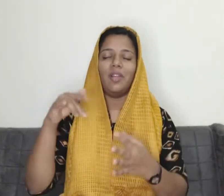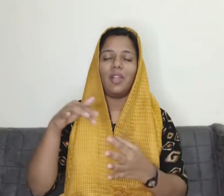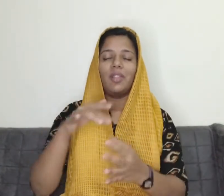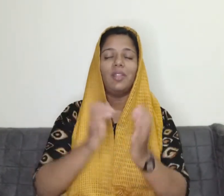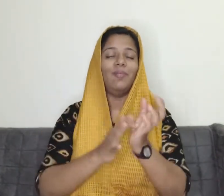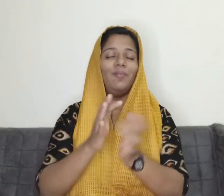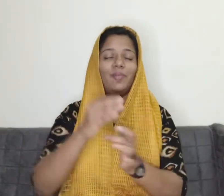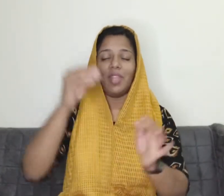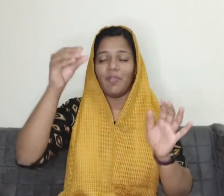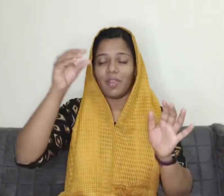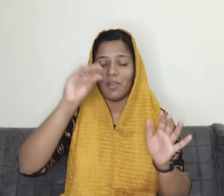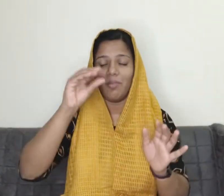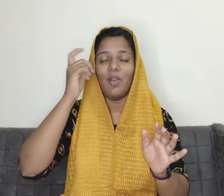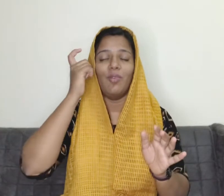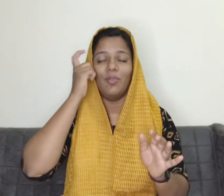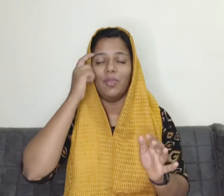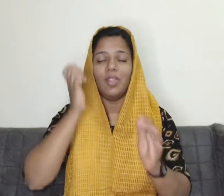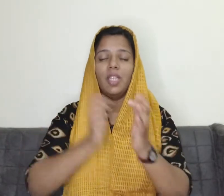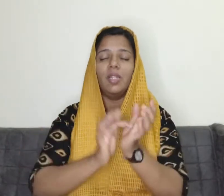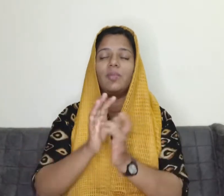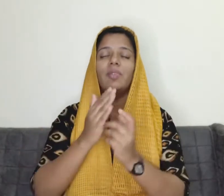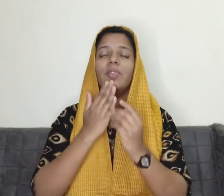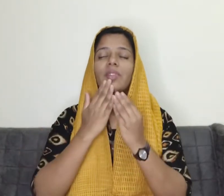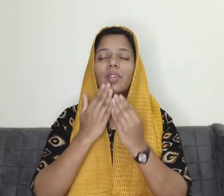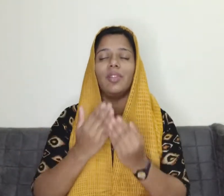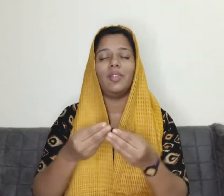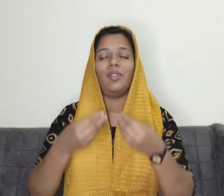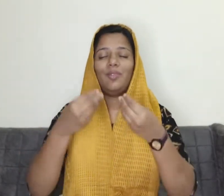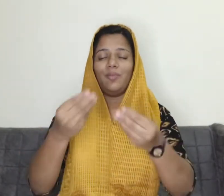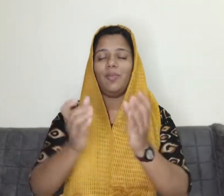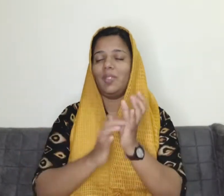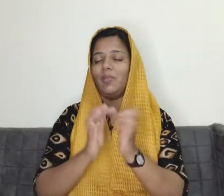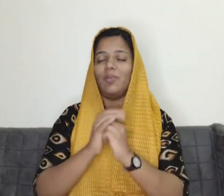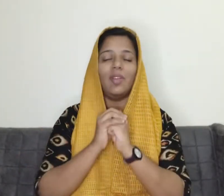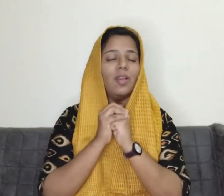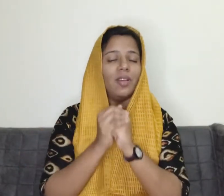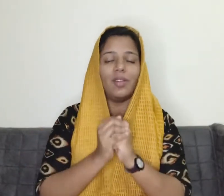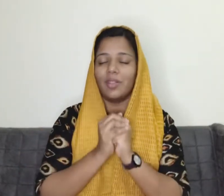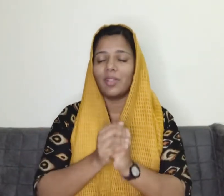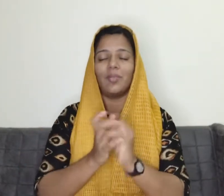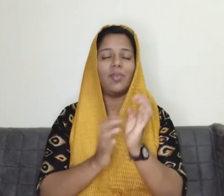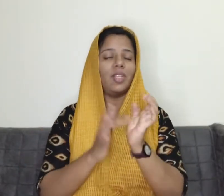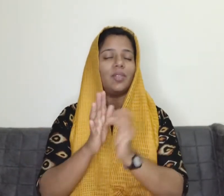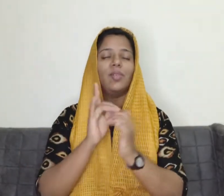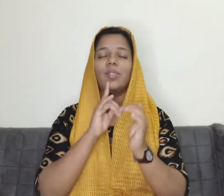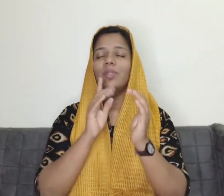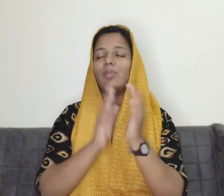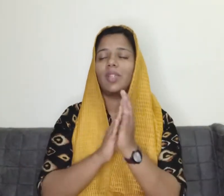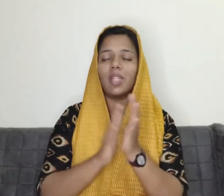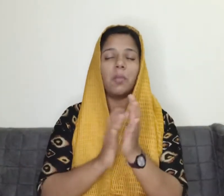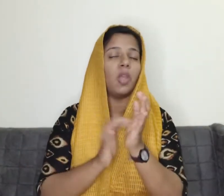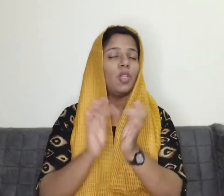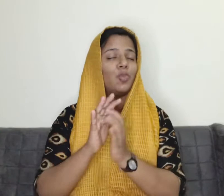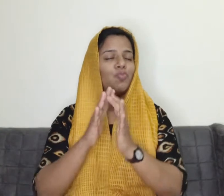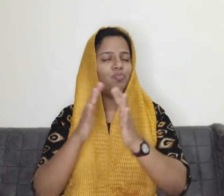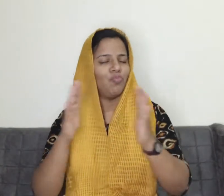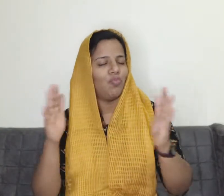കർത്താവിൻ്റെ കൃപയോർത്ത് ഞങ്ങൾ നന്ദി പറയുന്നു. കർത്താവെ ആരാധിക്കുന്നു. കർത്താവെ, ഞങ്ങൾ അങ്ങേ സ്തുതിക്കുന്നു. അങ്ങ് വലിയവനാകിയാൽ